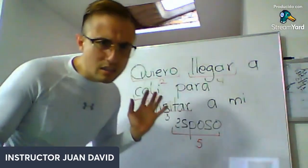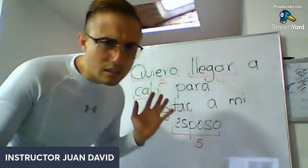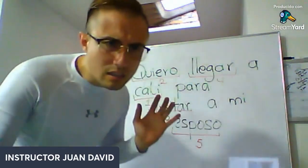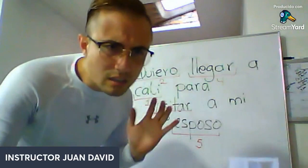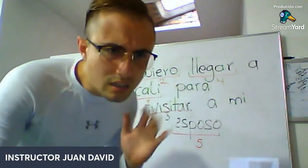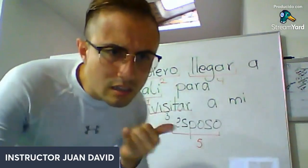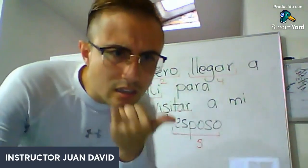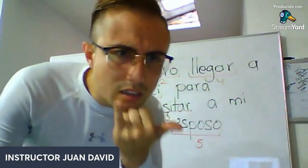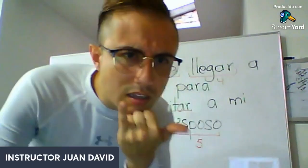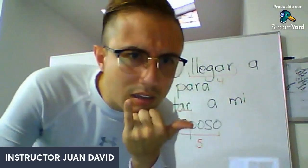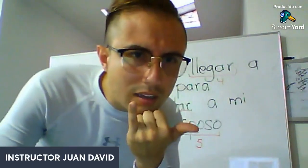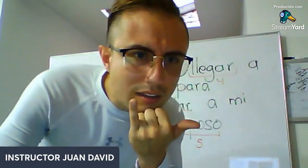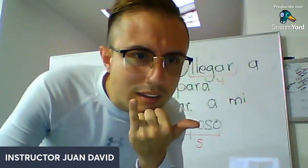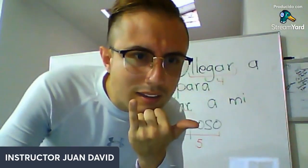bueno aquí estamos